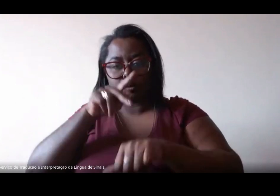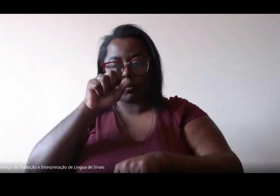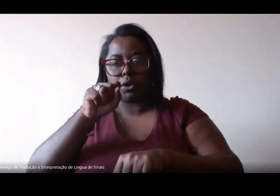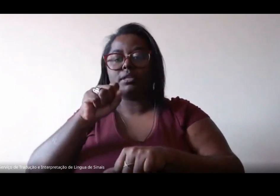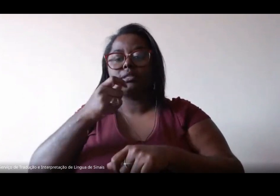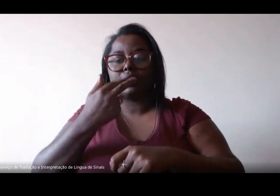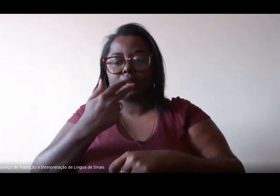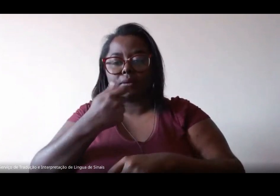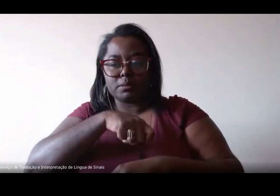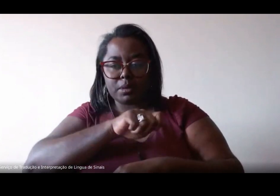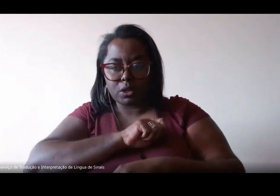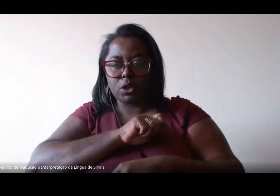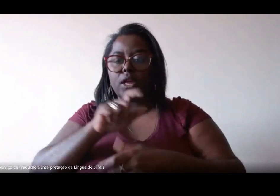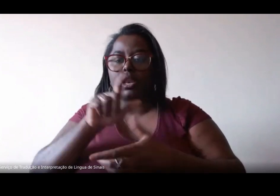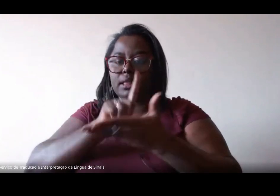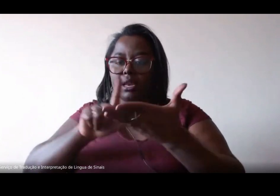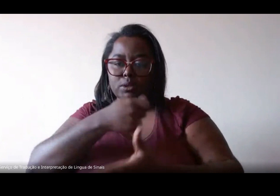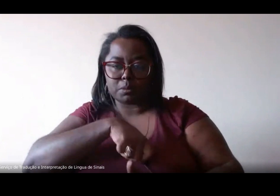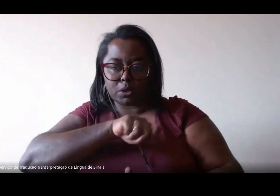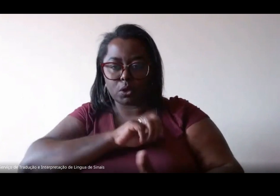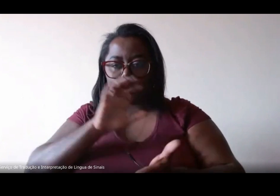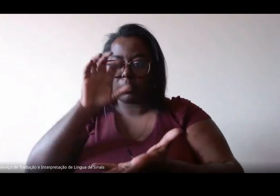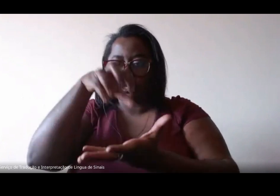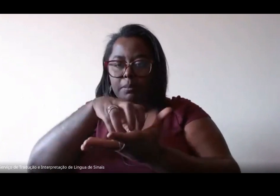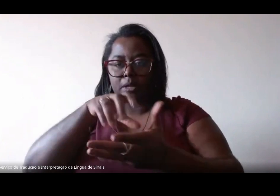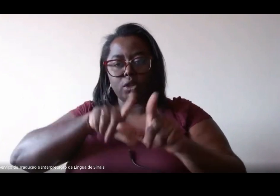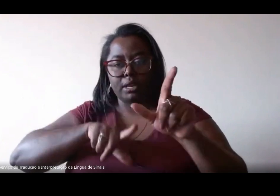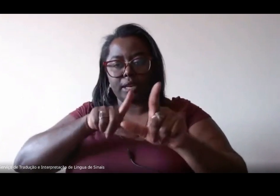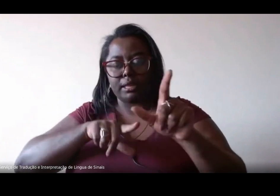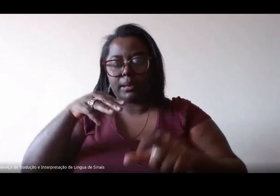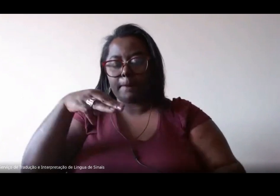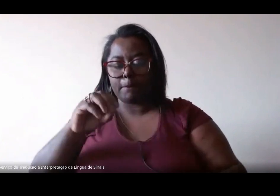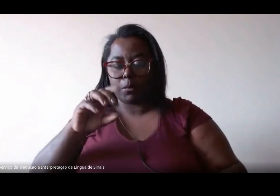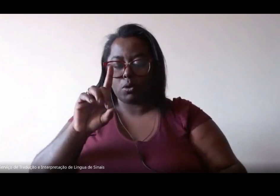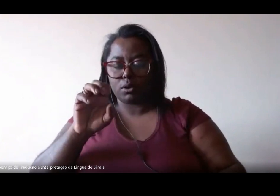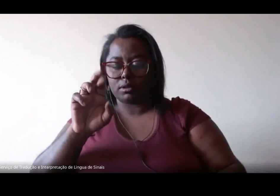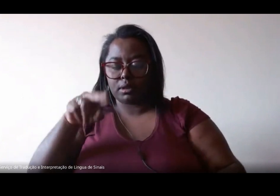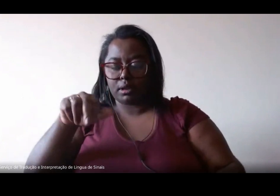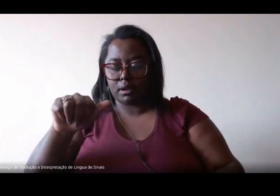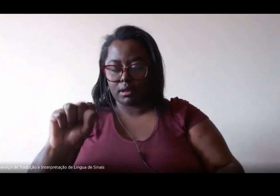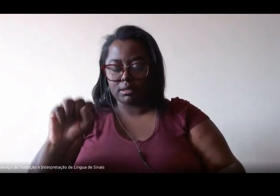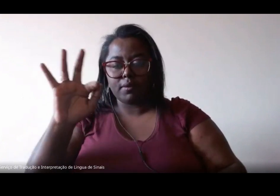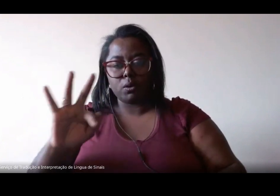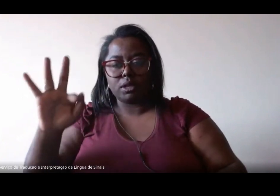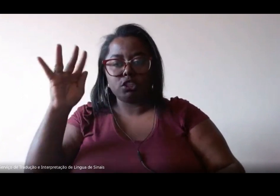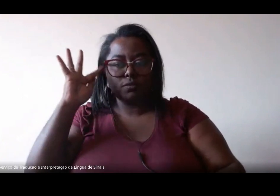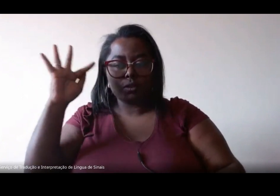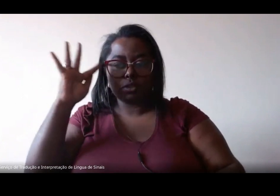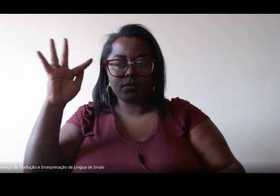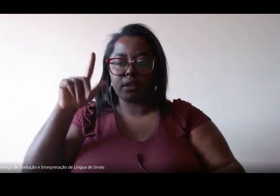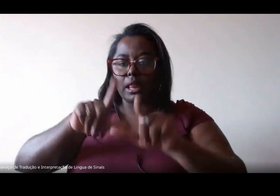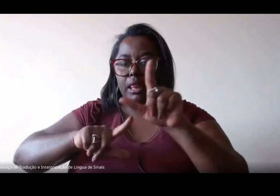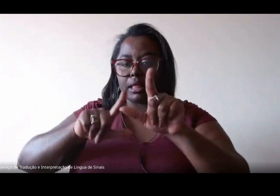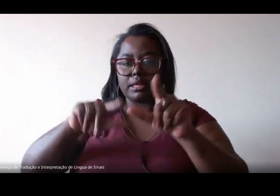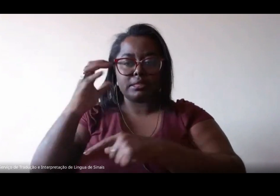Língua Espanhola e Literaturas Espanhola e Hispano-Americana do Departamento de Letras Modernas na Faculdade de Filosofia, Letras